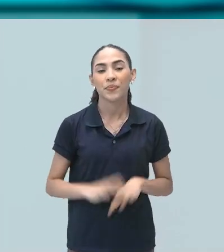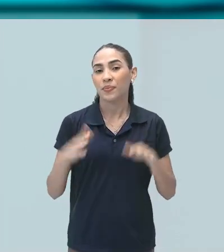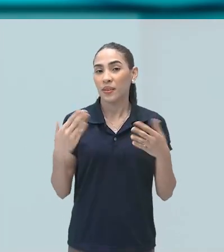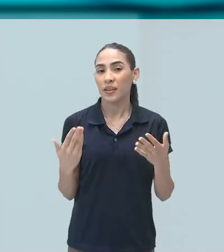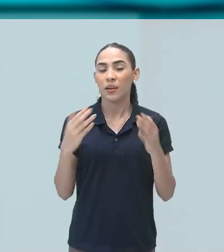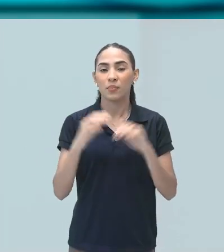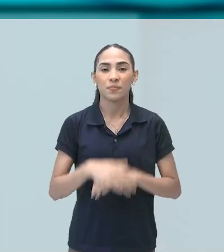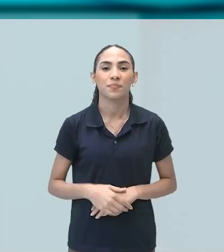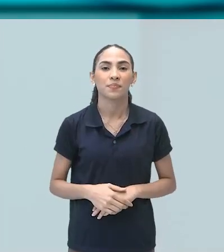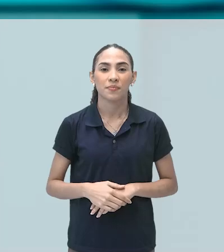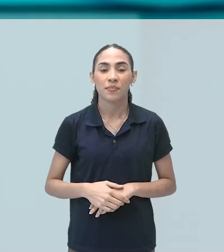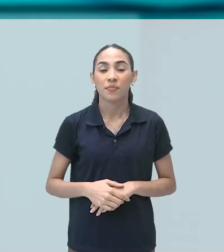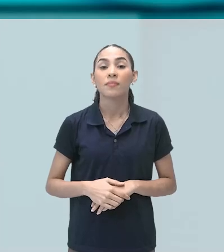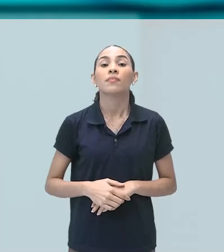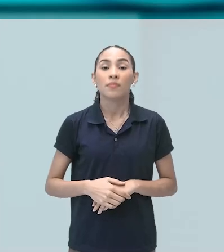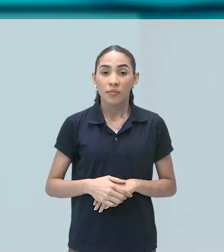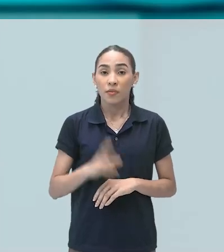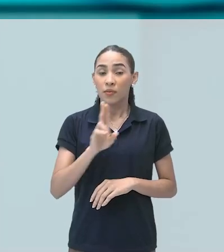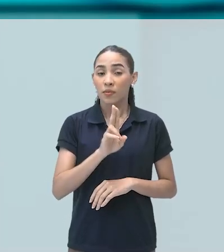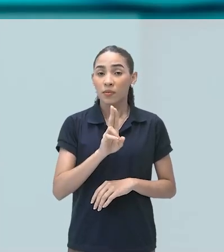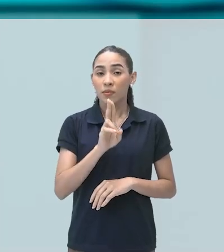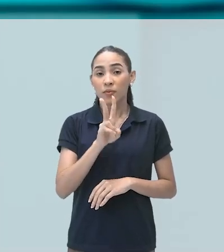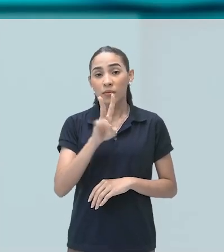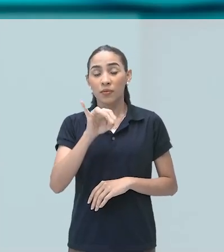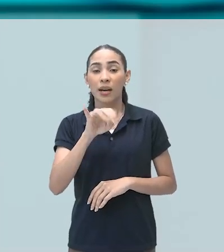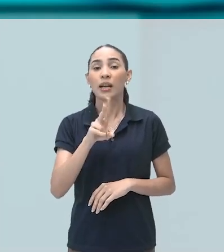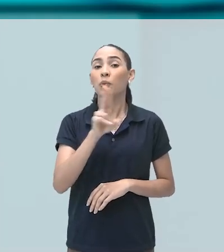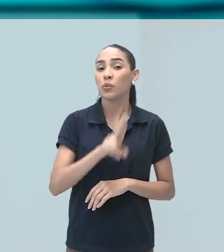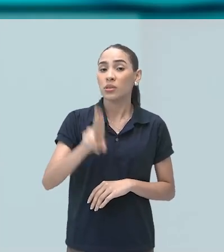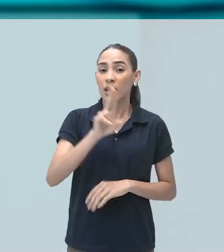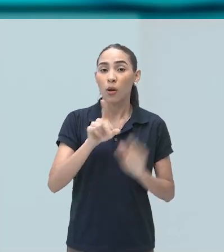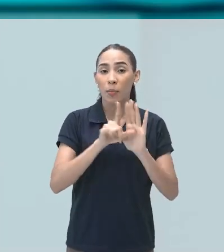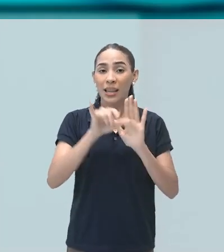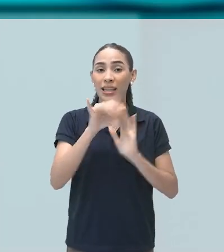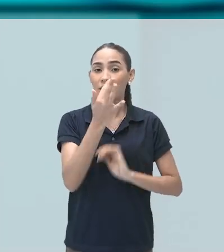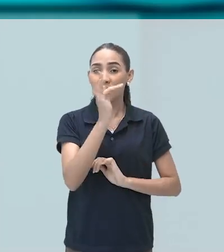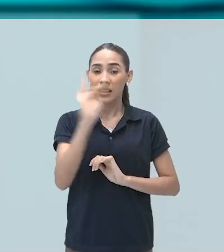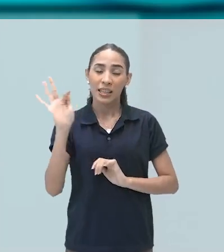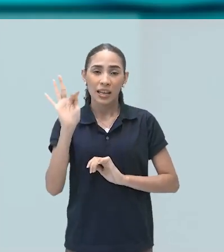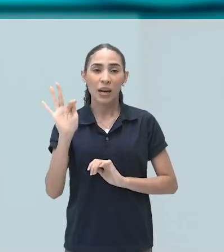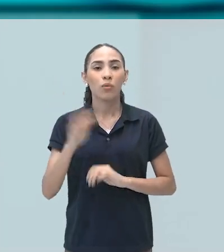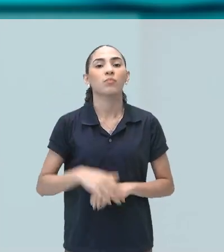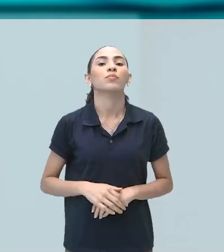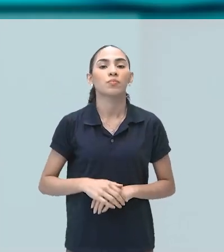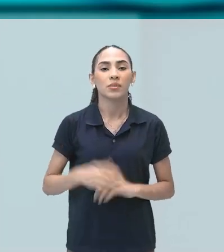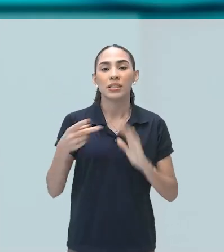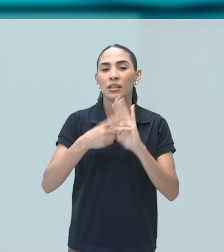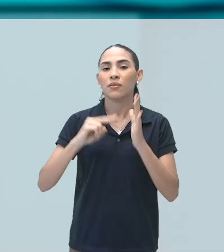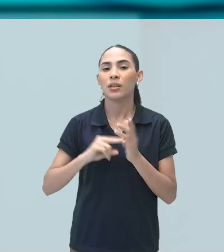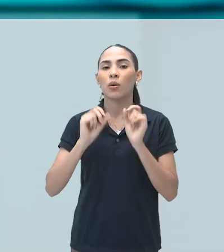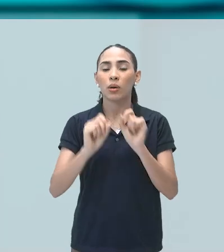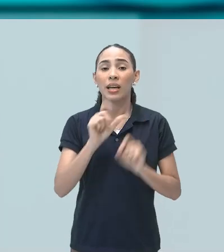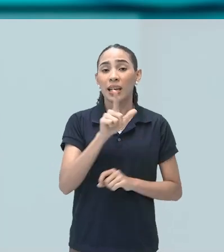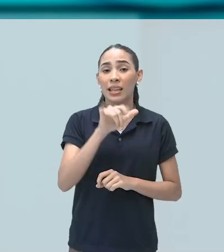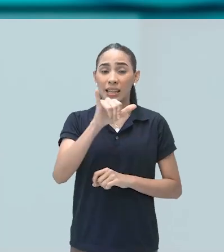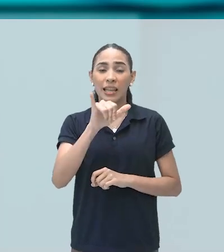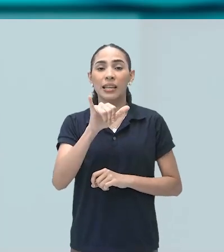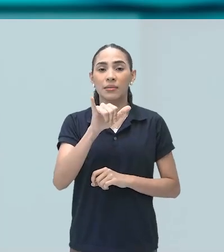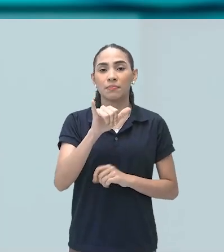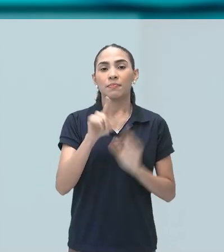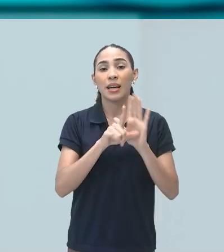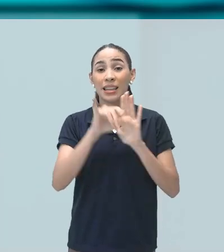isso, nós vamos utilizar uma lei que é federal, ou seja, se aplica a todo o território brasileiro, que é